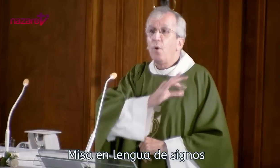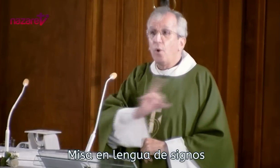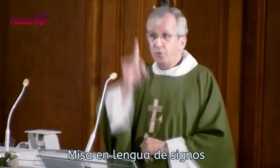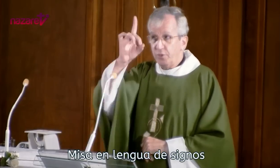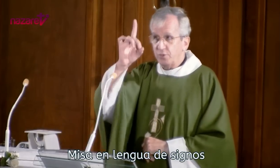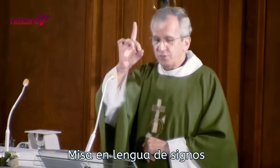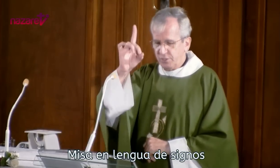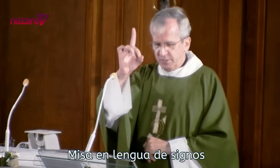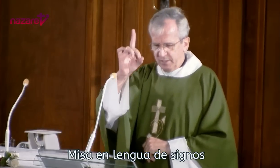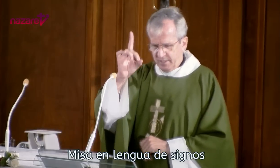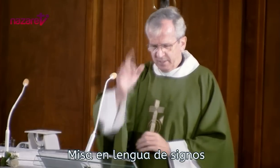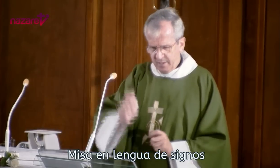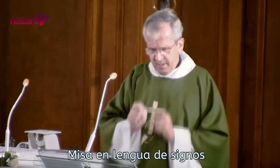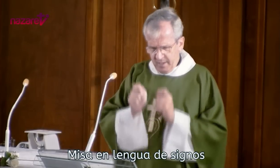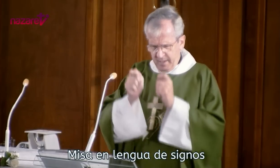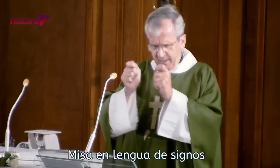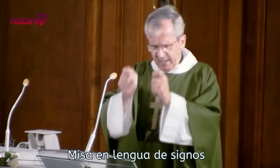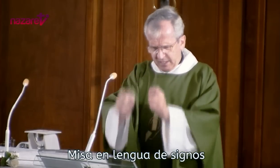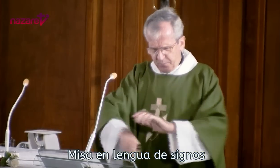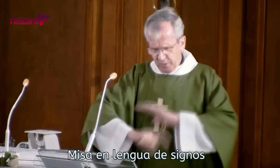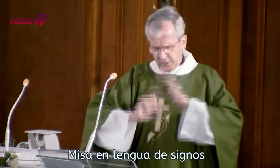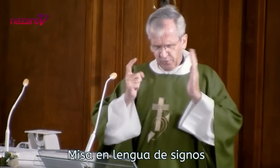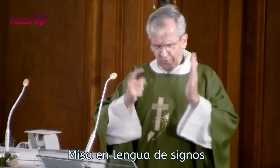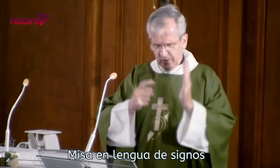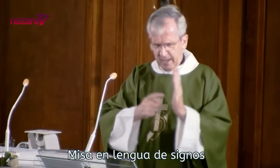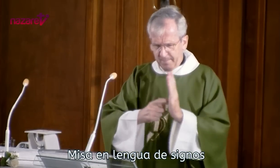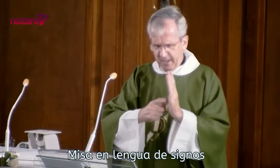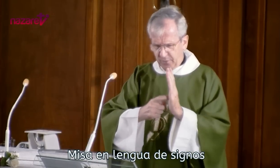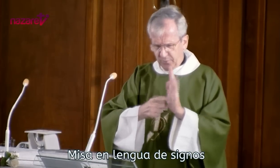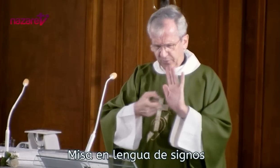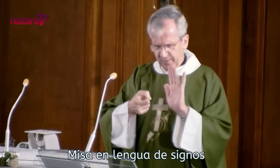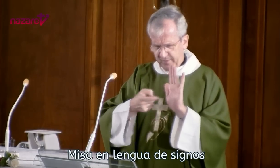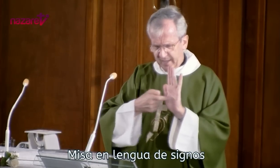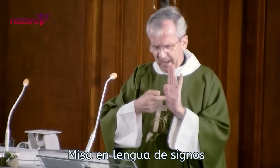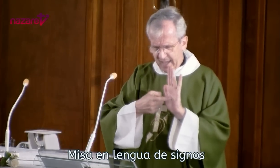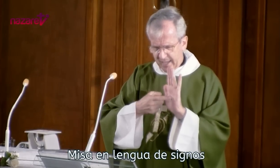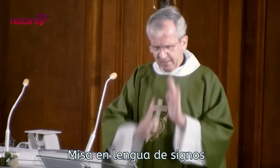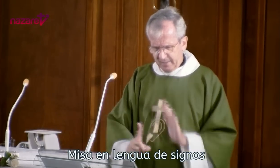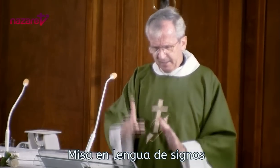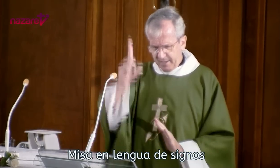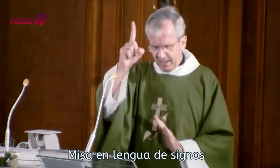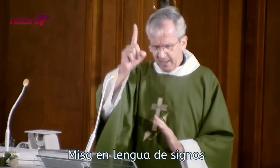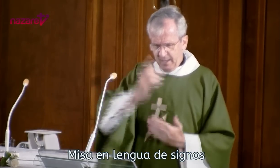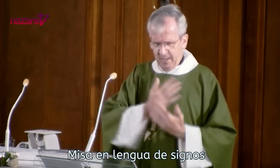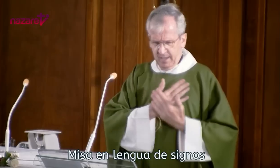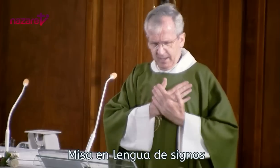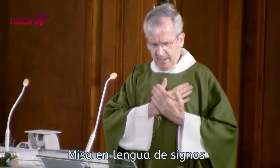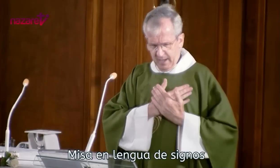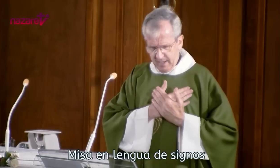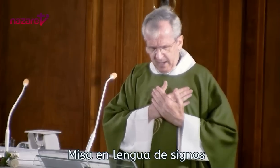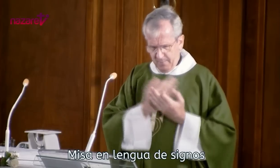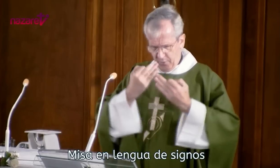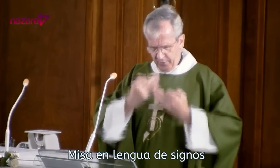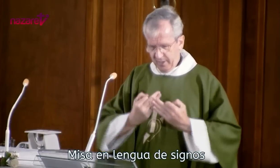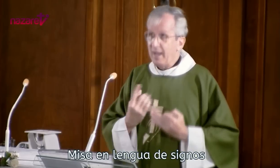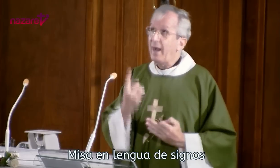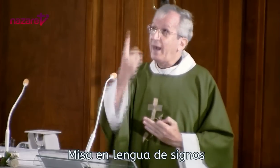Oh Dios, que has puesto la plenitud de la ley divina en el amor a